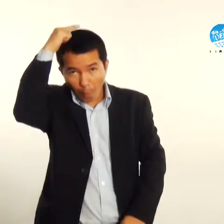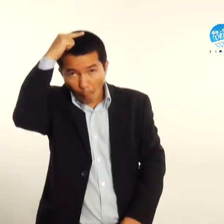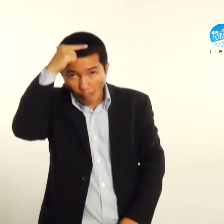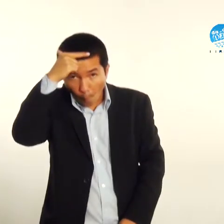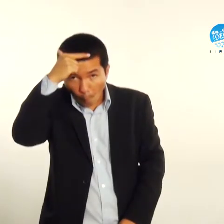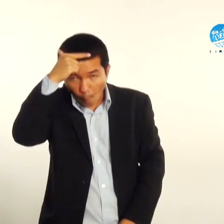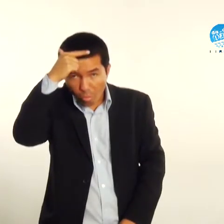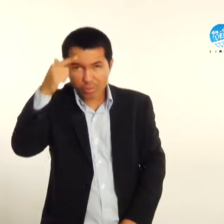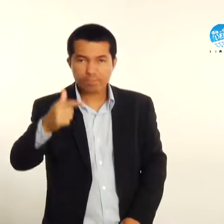cabelo,